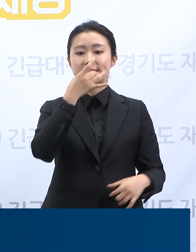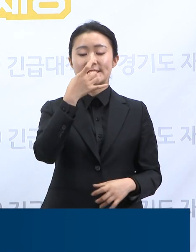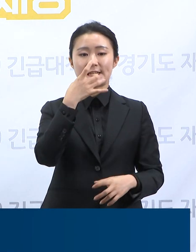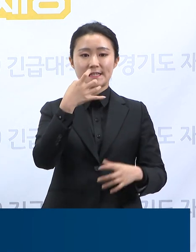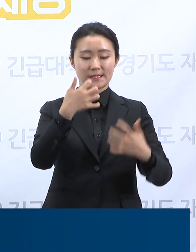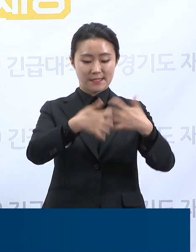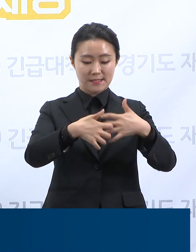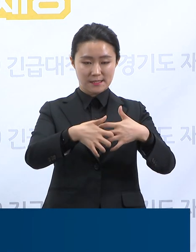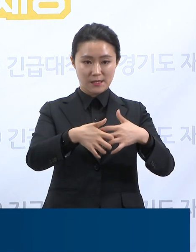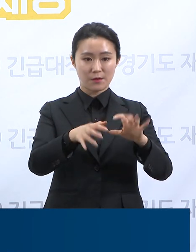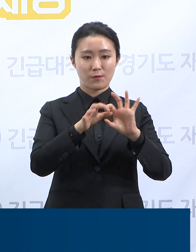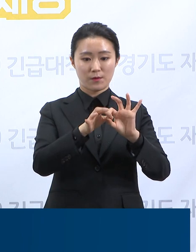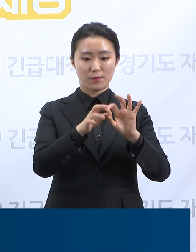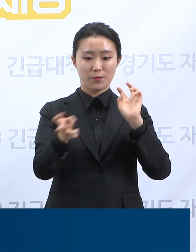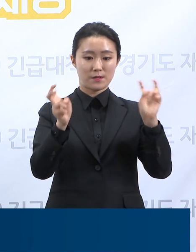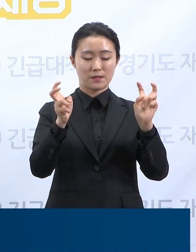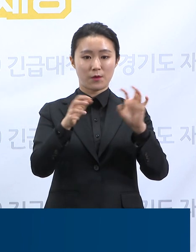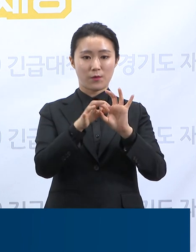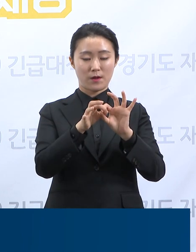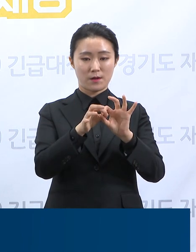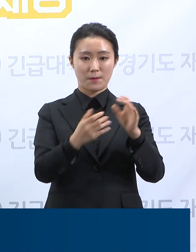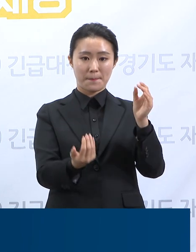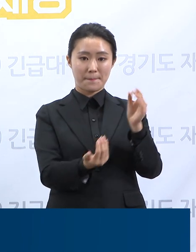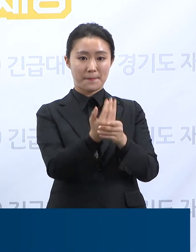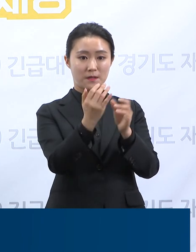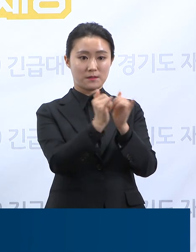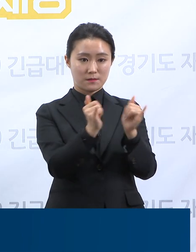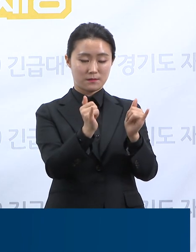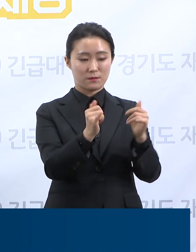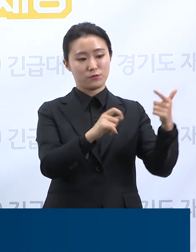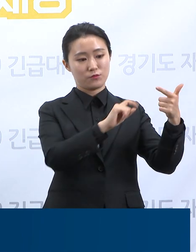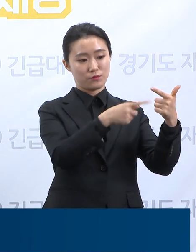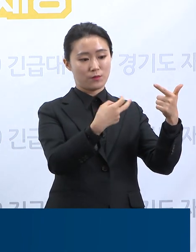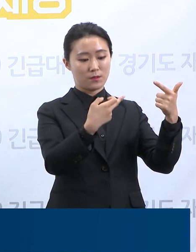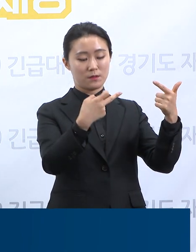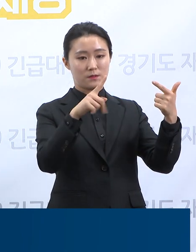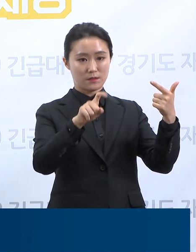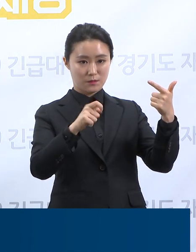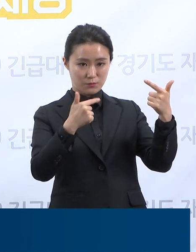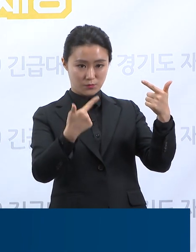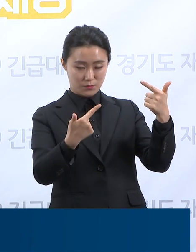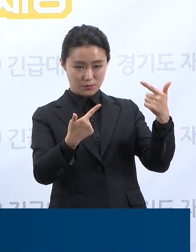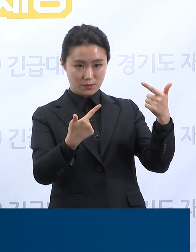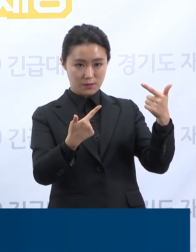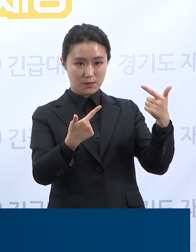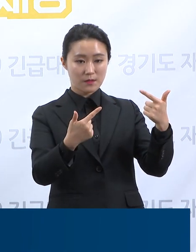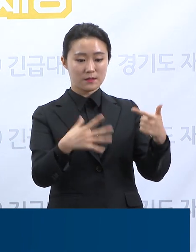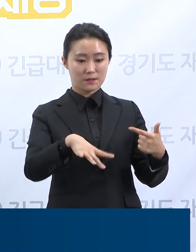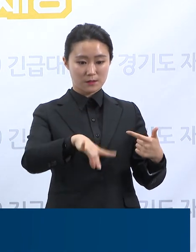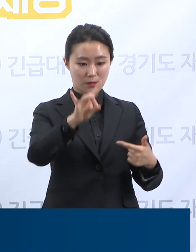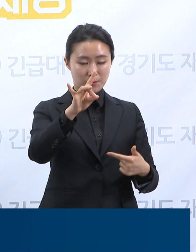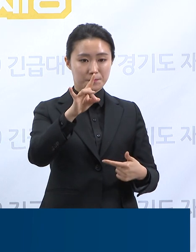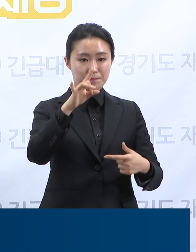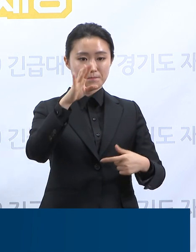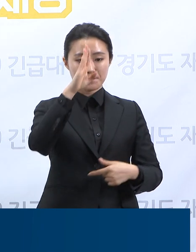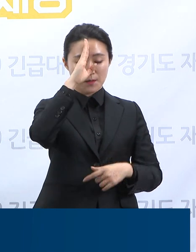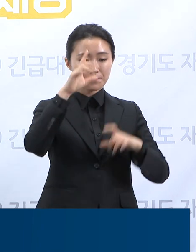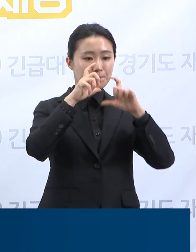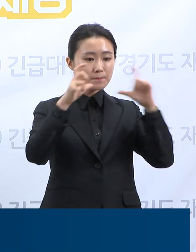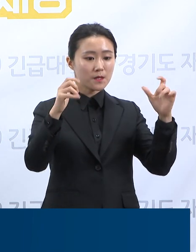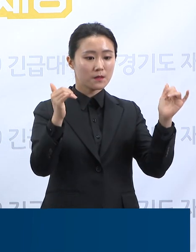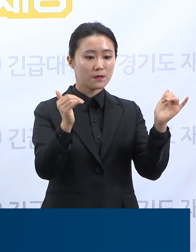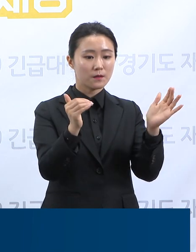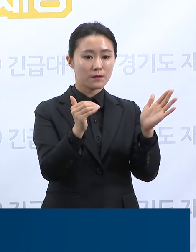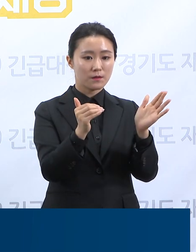업체 직원이 6월 16일 첫 확진 이후 도내 거주하는 직장 동료와 가족 등 5명이 신규